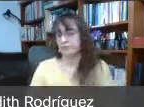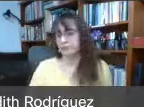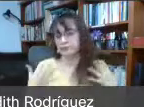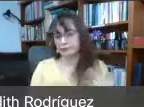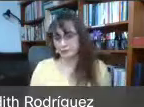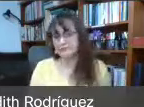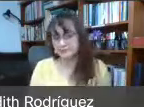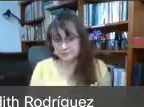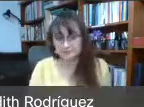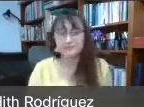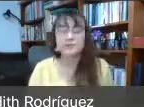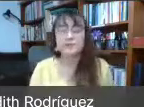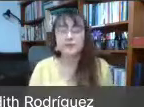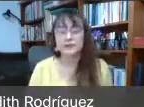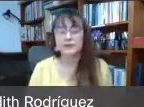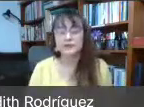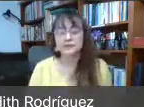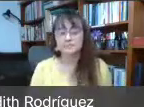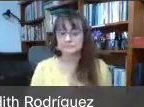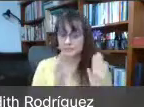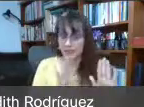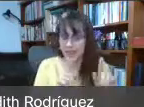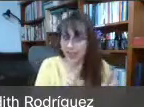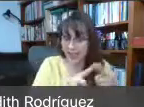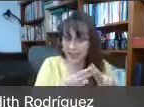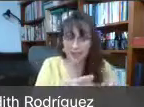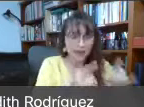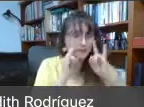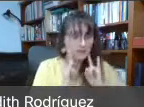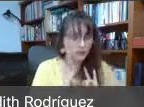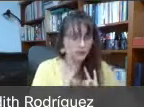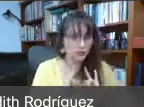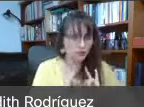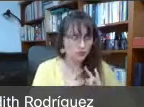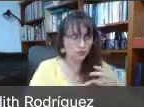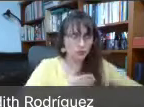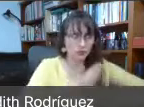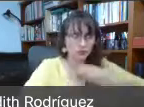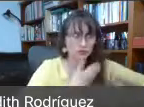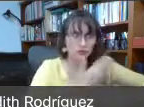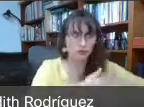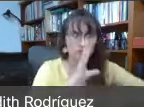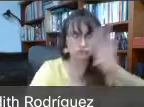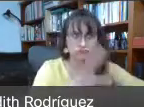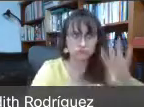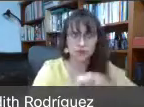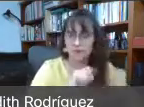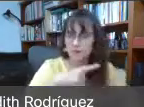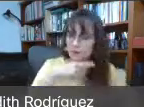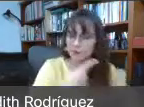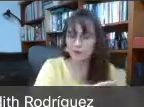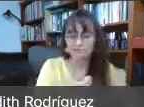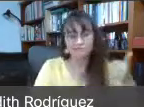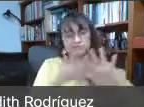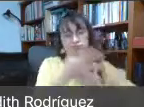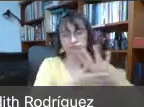accedemos al conocimiento y adquirimos la información que desarrollamos a través de la lengua de señas. Y